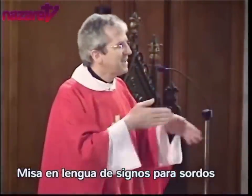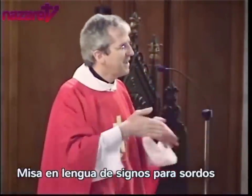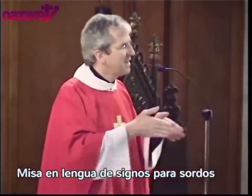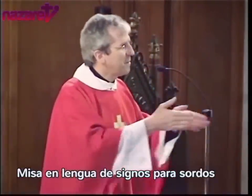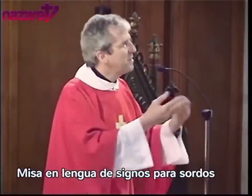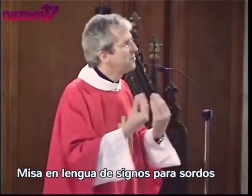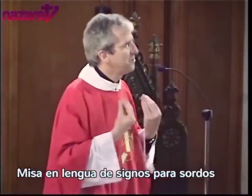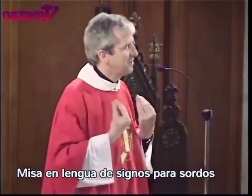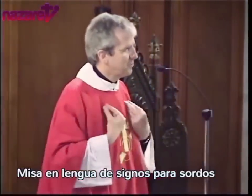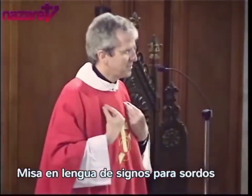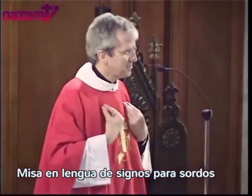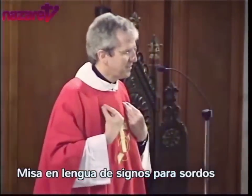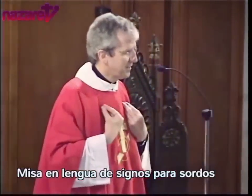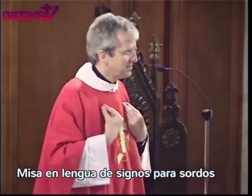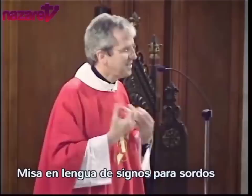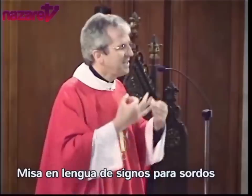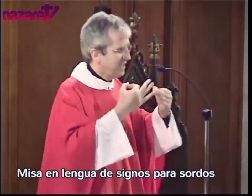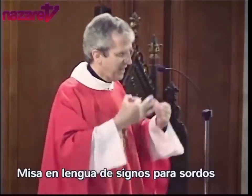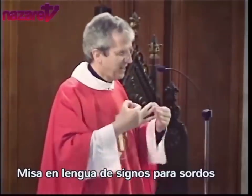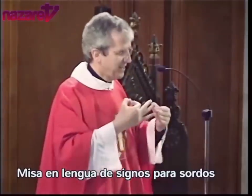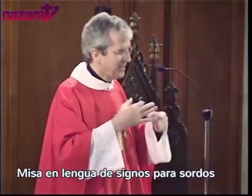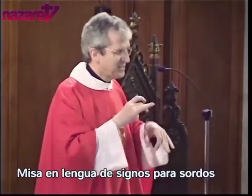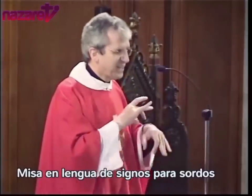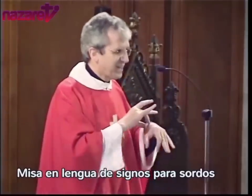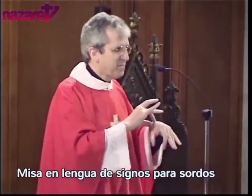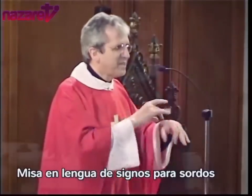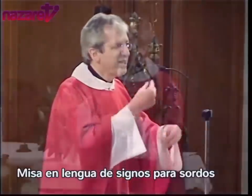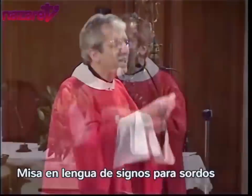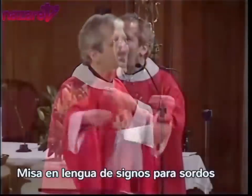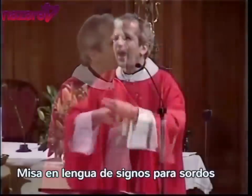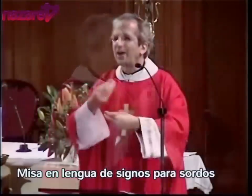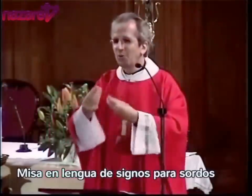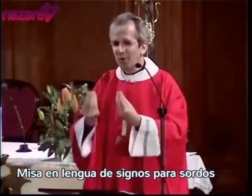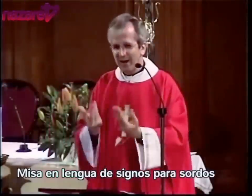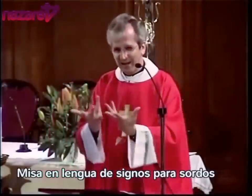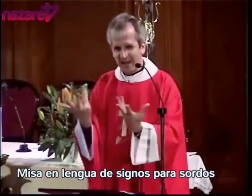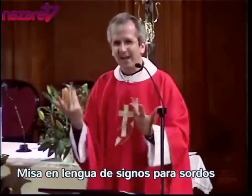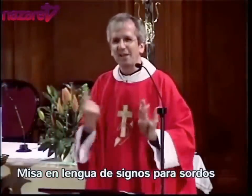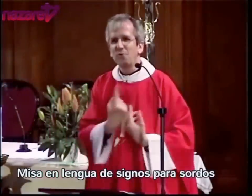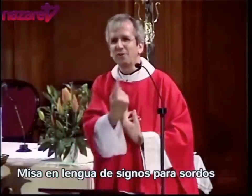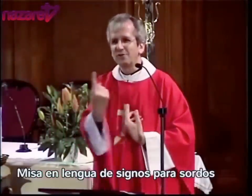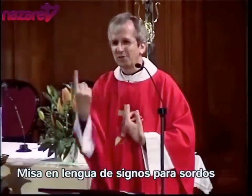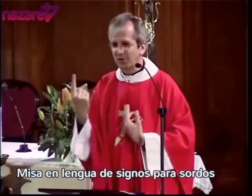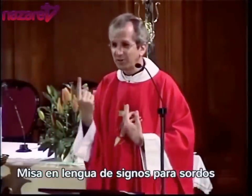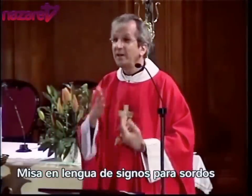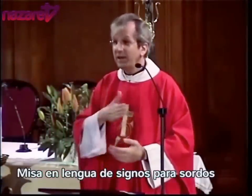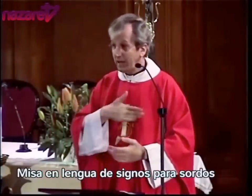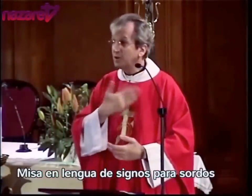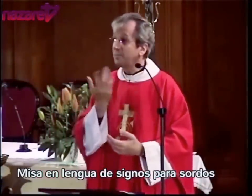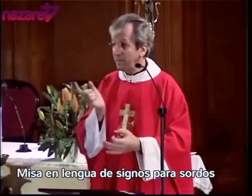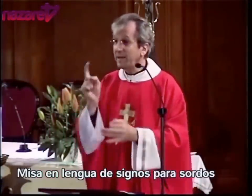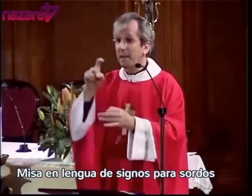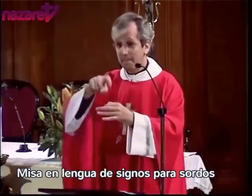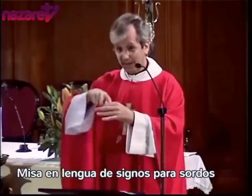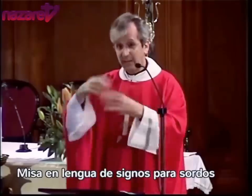guía el camino de nuestras vidas. Él es el que realmente actúa en cada uno de nosotros y